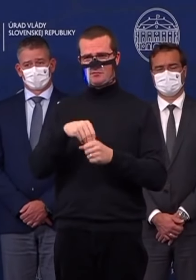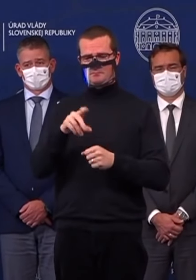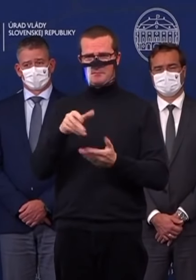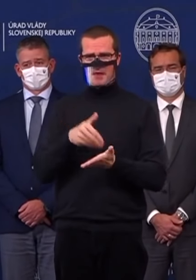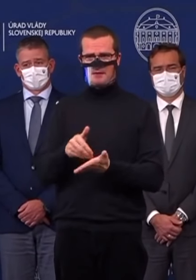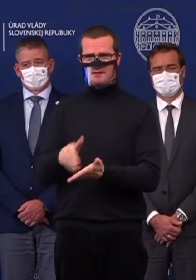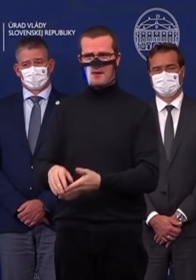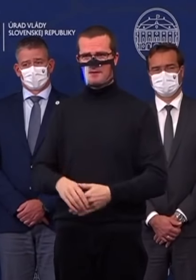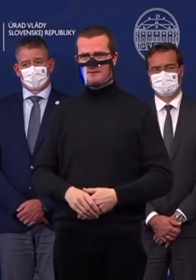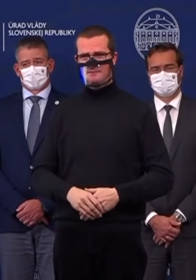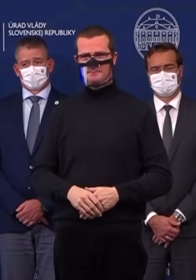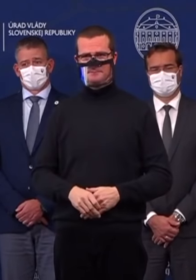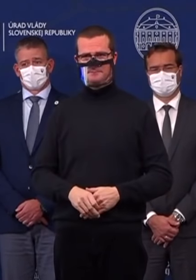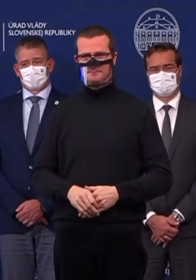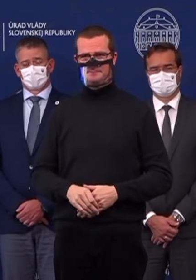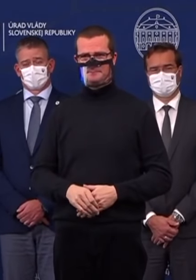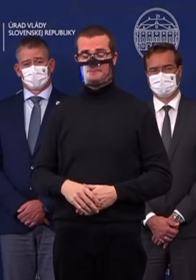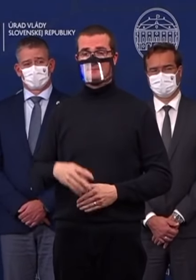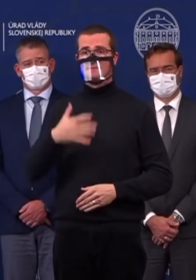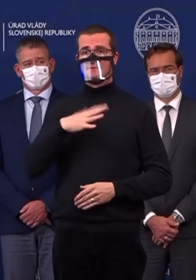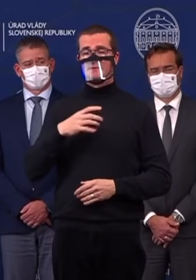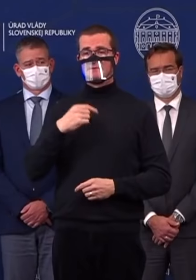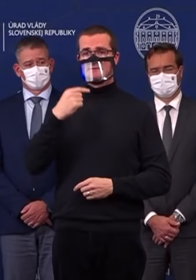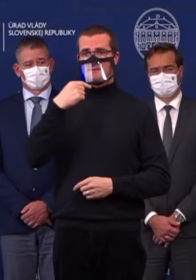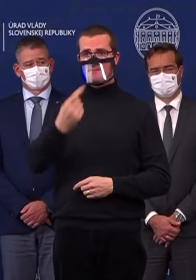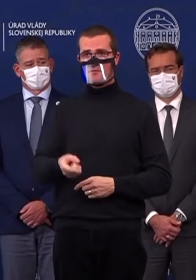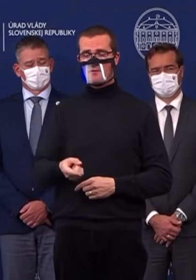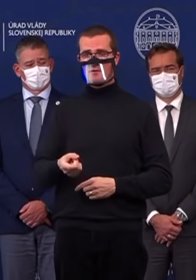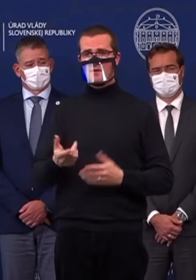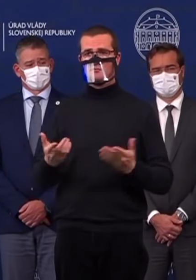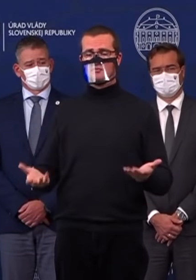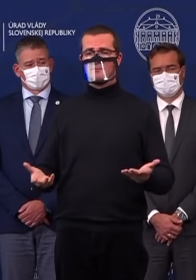ďalej. Chcem povedať, že